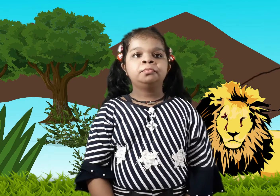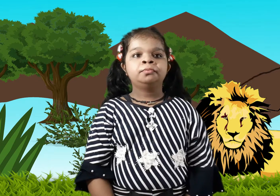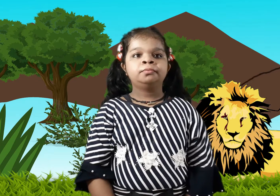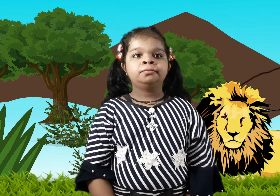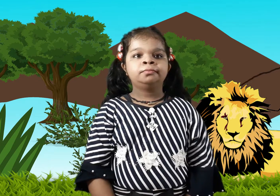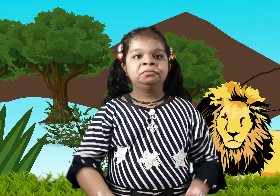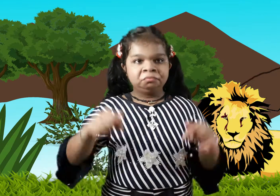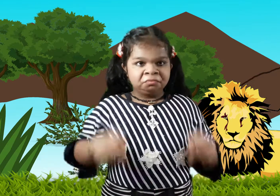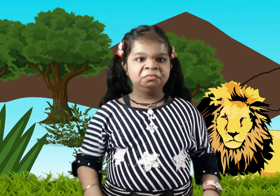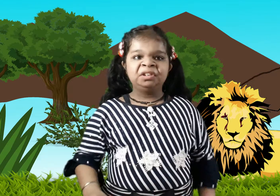इसलिए मक्खी